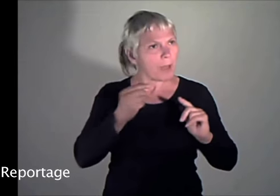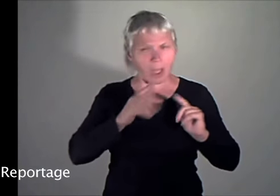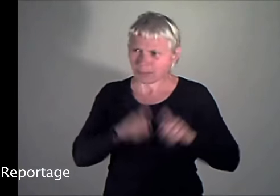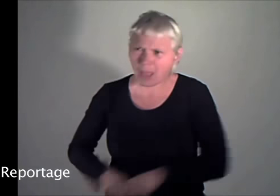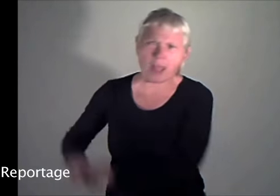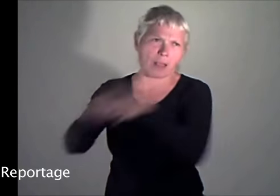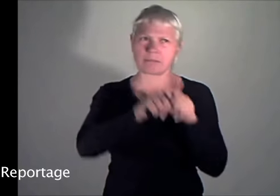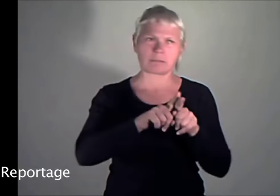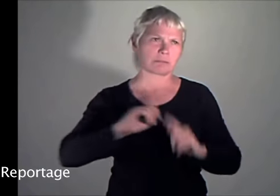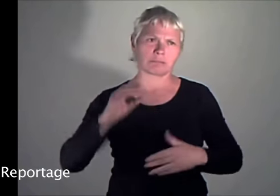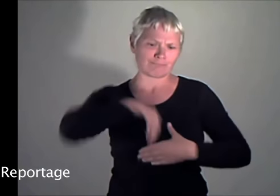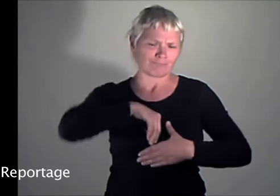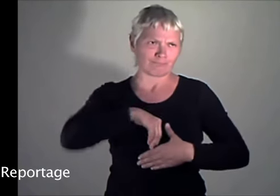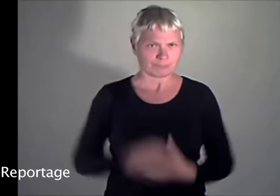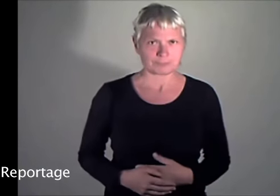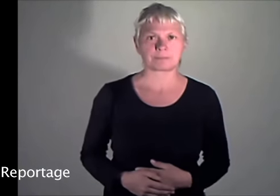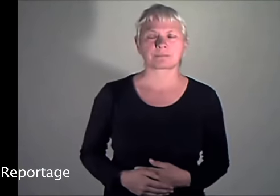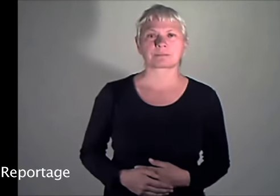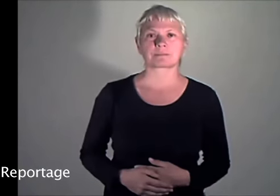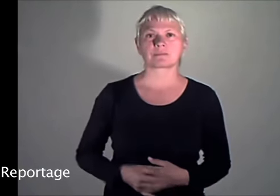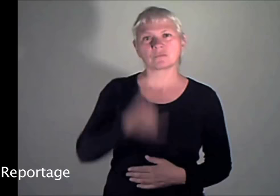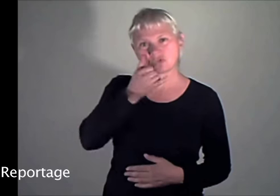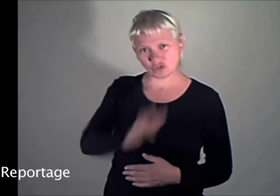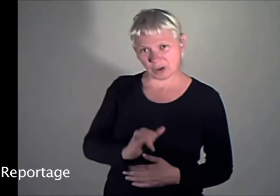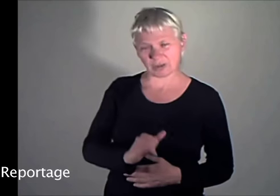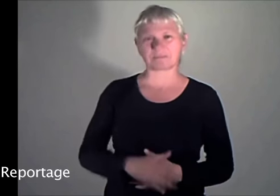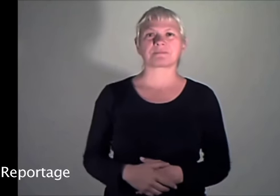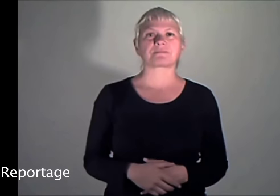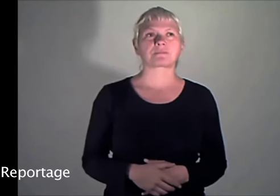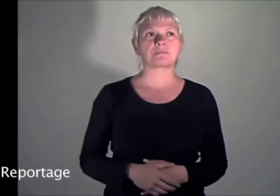on sait, on a ça en nous en fait. Jacques. Moi ce que j'ai remarqué c'est que